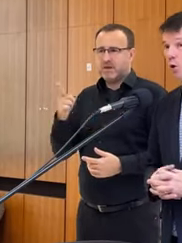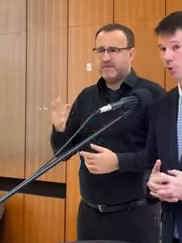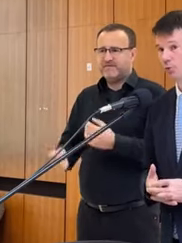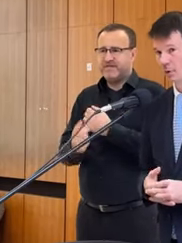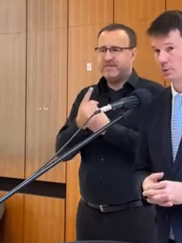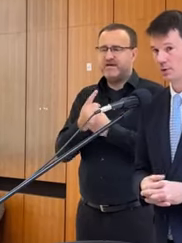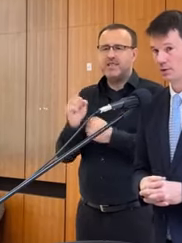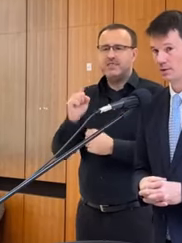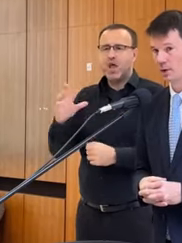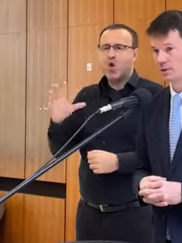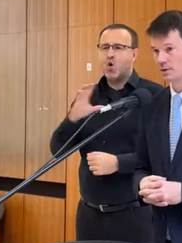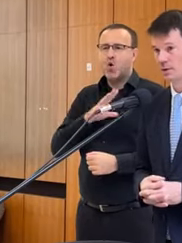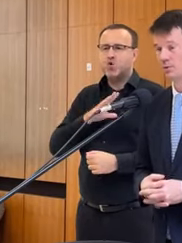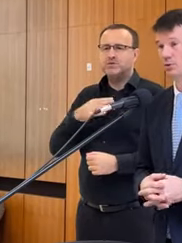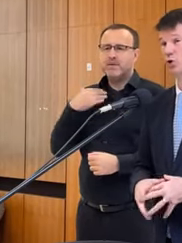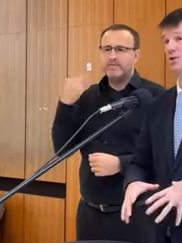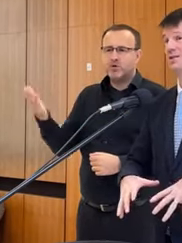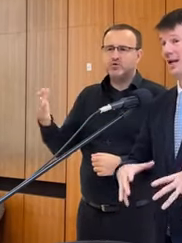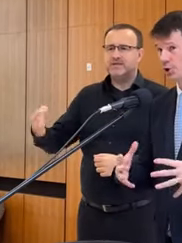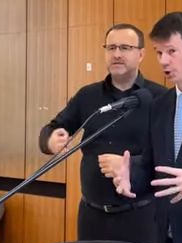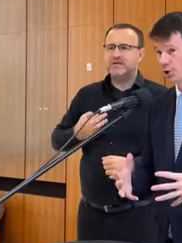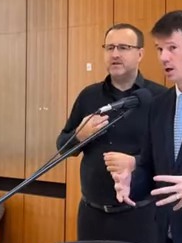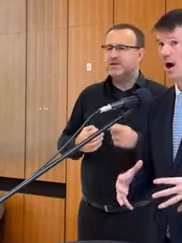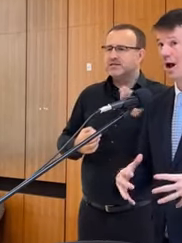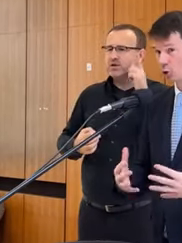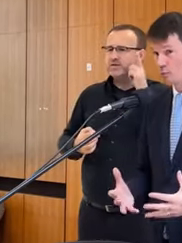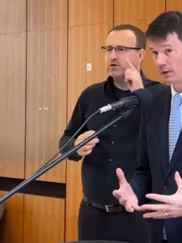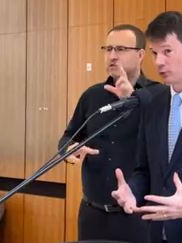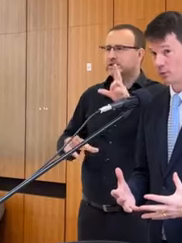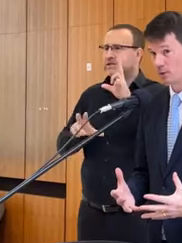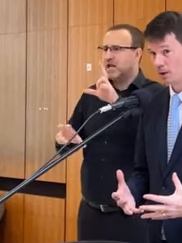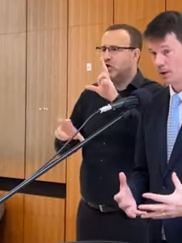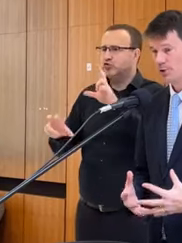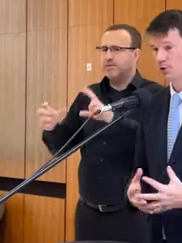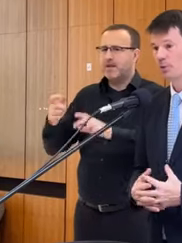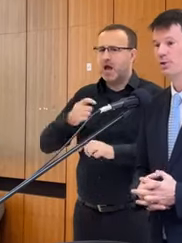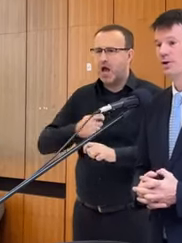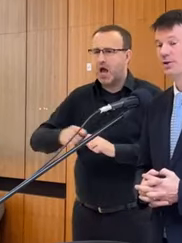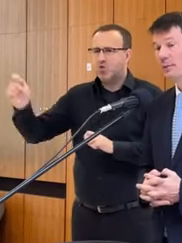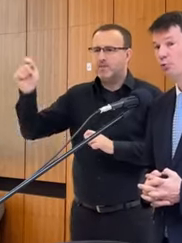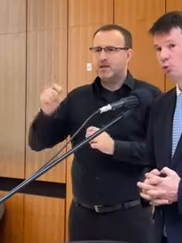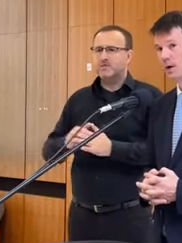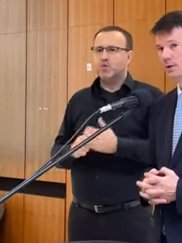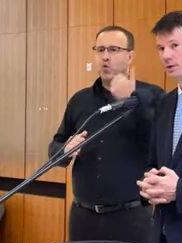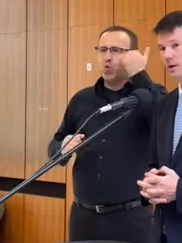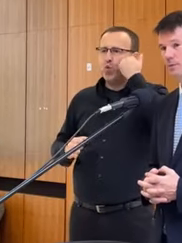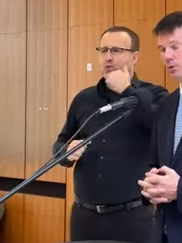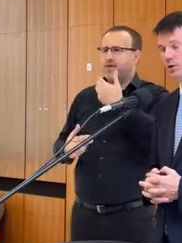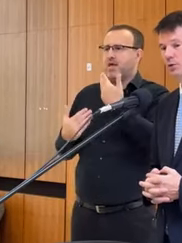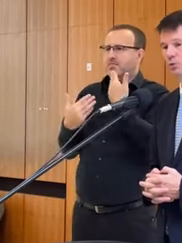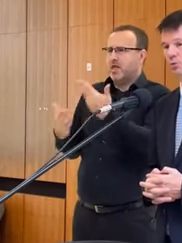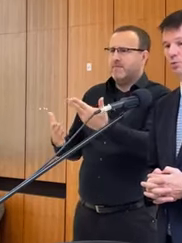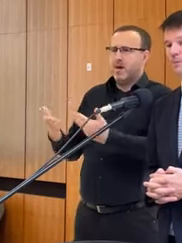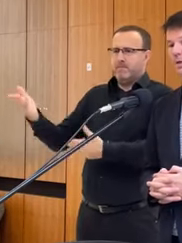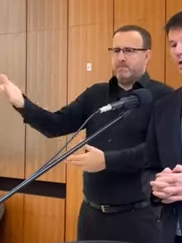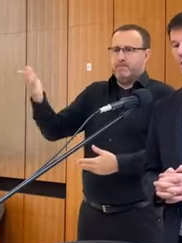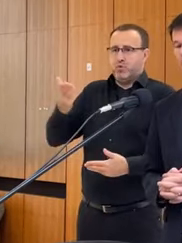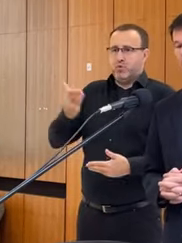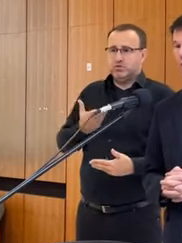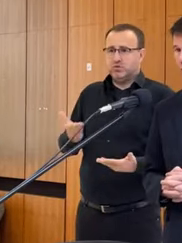že neohrozujeme poskytovanie zdravotnej starostlivosti. Čiže strašiť argumentom, že občania nebudú mať